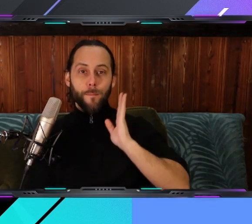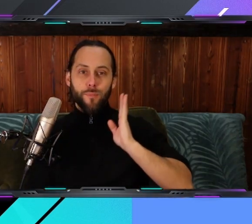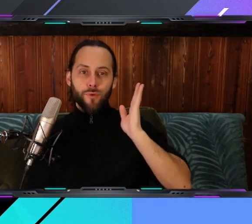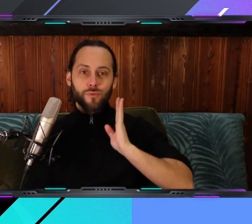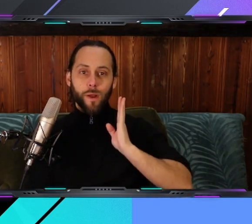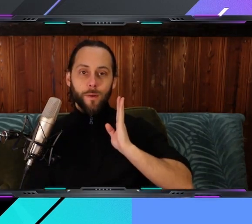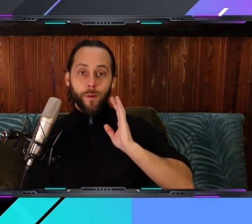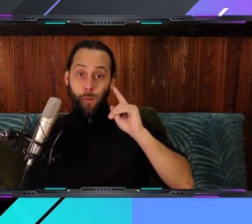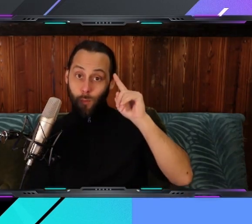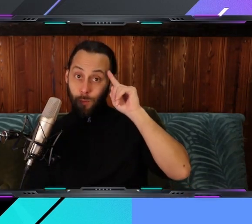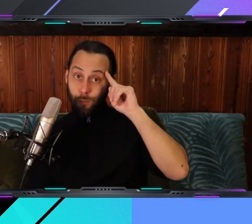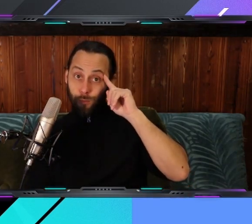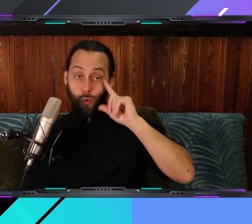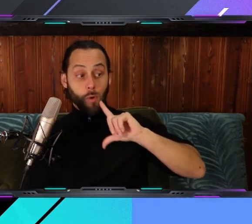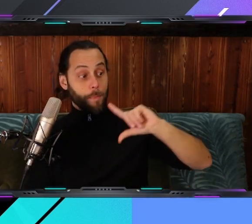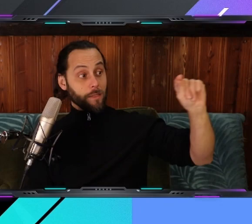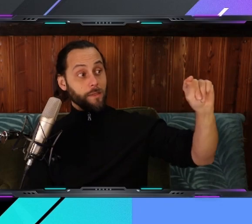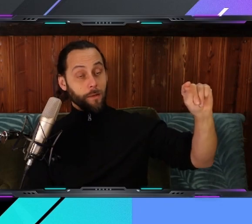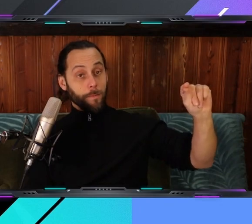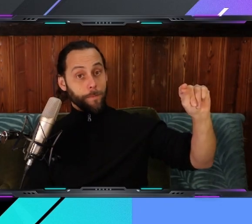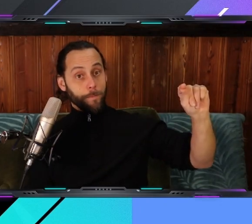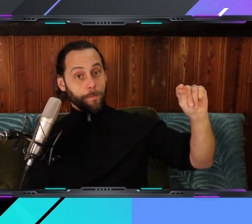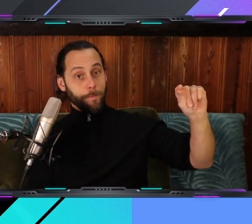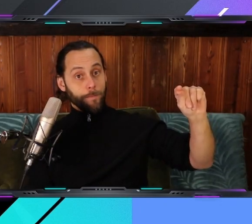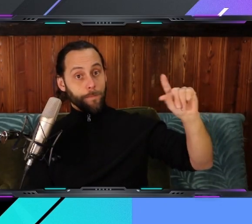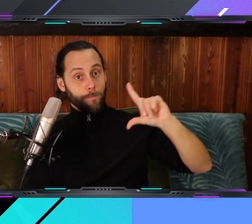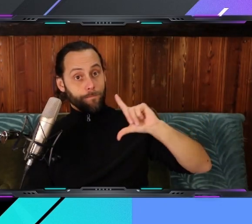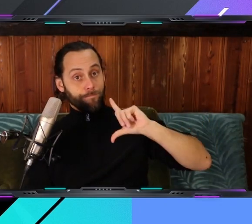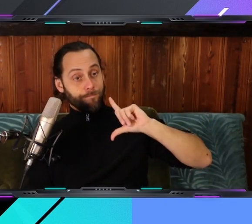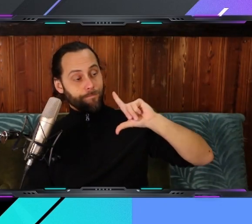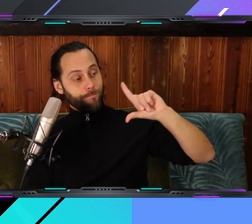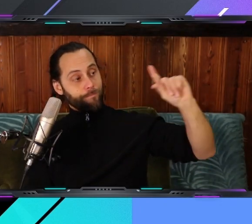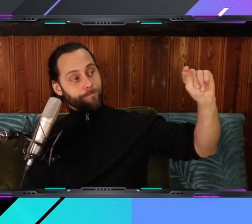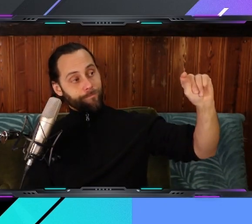moi, besoin, pourquoi partir?